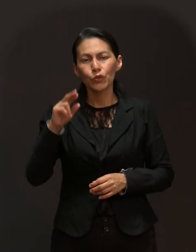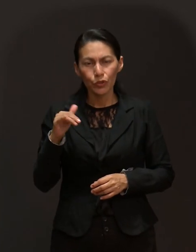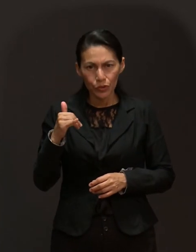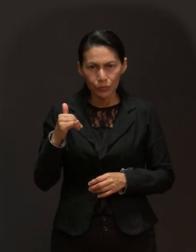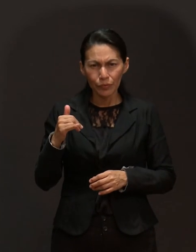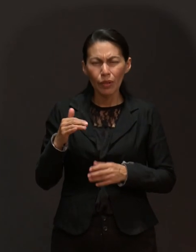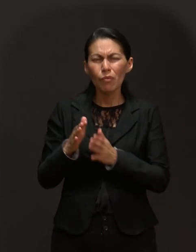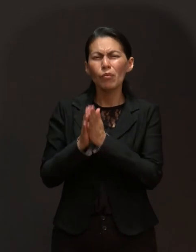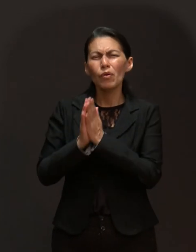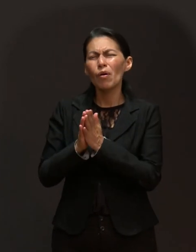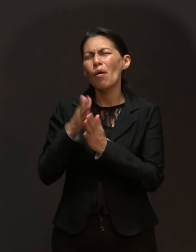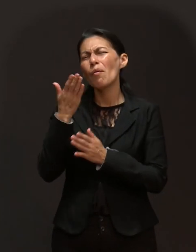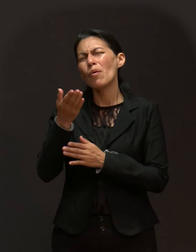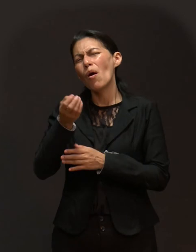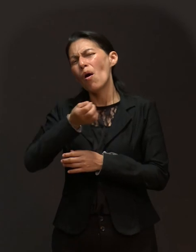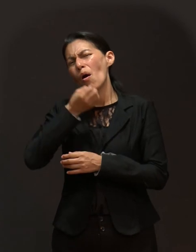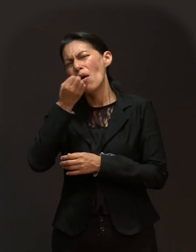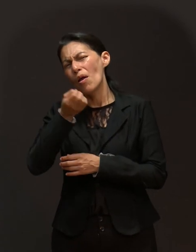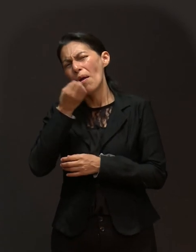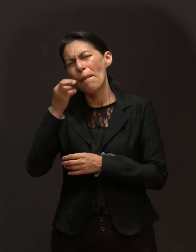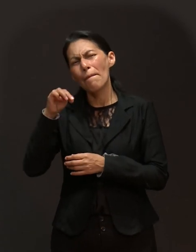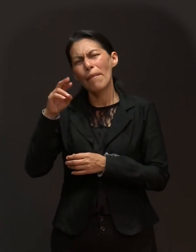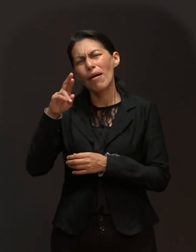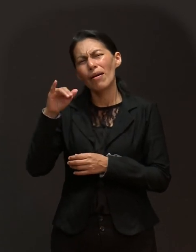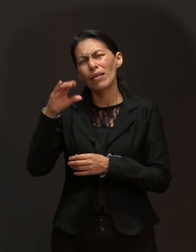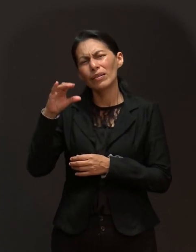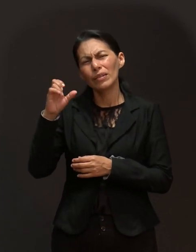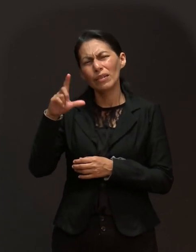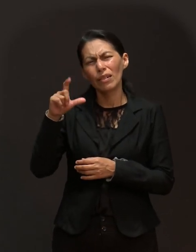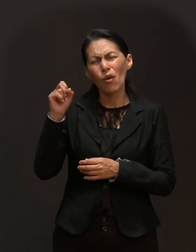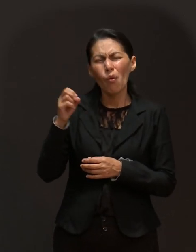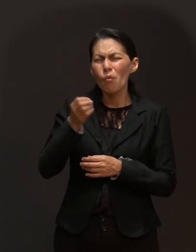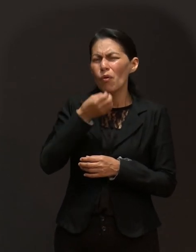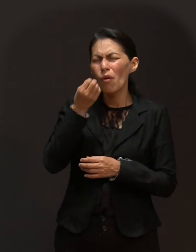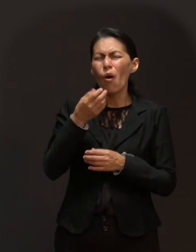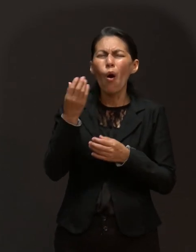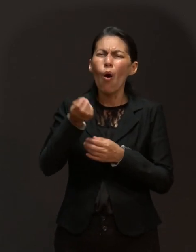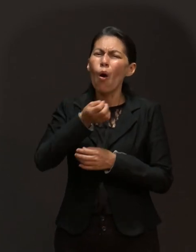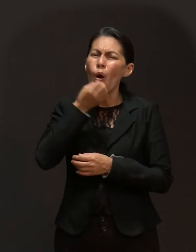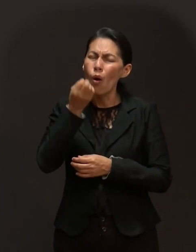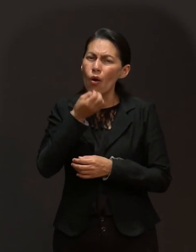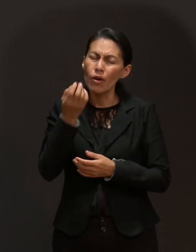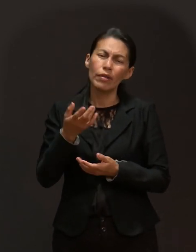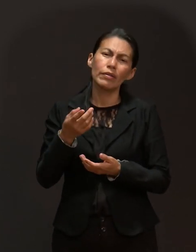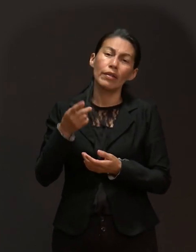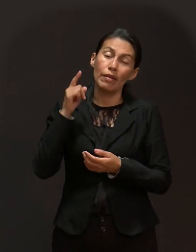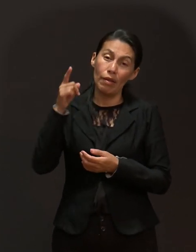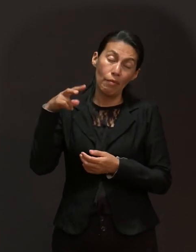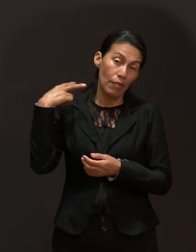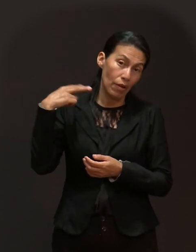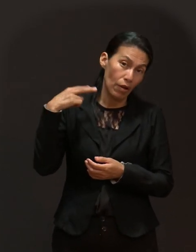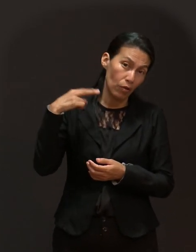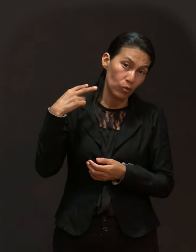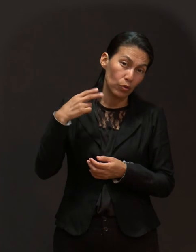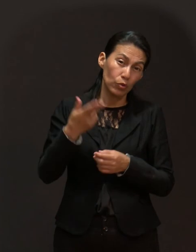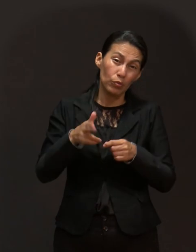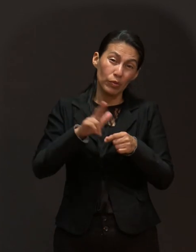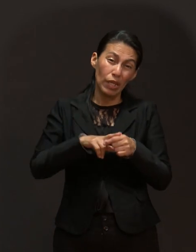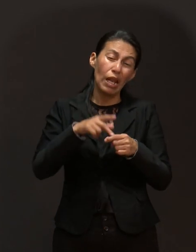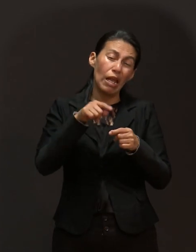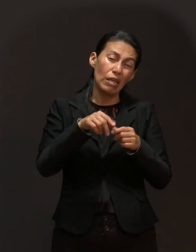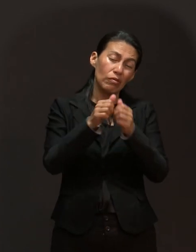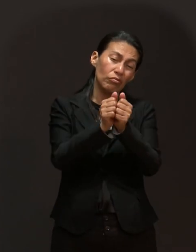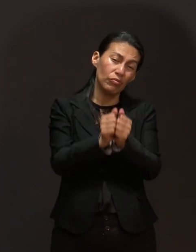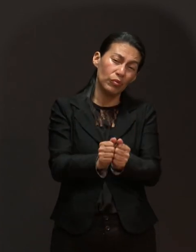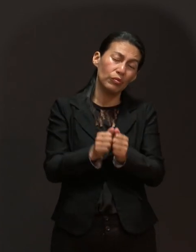Delfín Gómez Quien se encuentra muy delicada de salud Está internada en una clínica en Veracruz Vamos